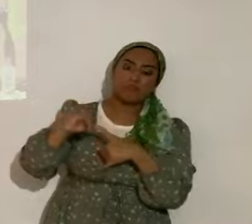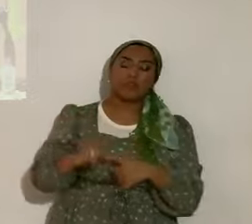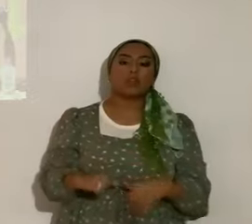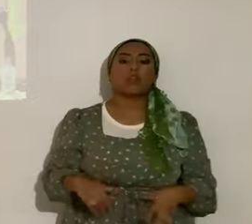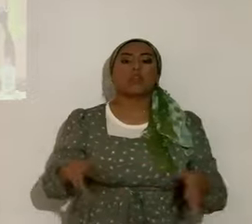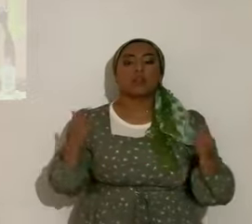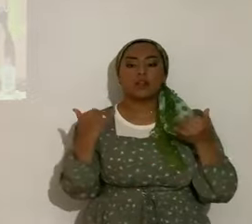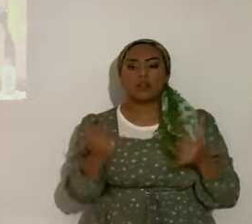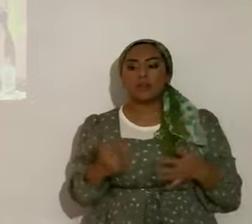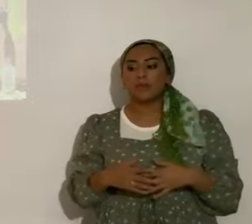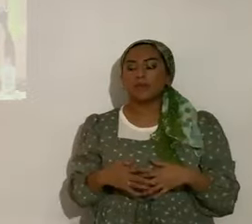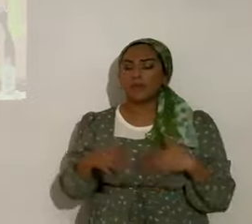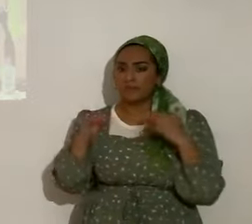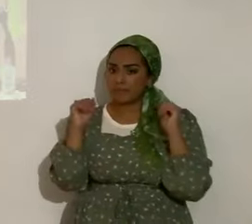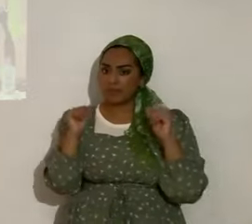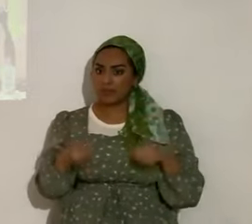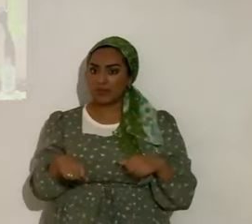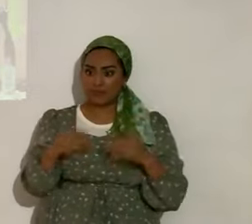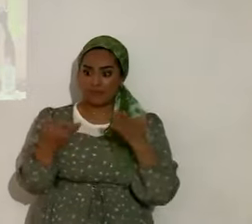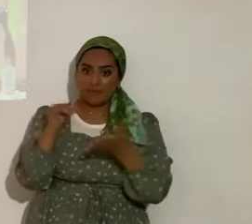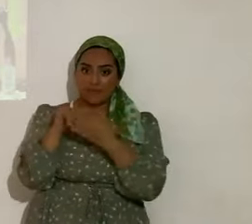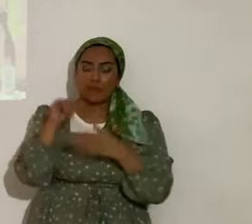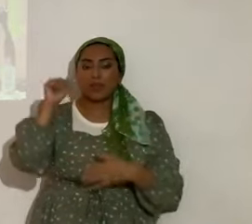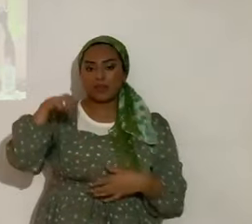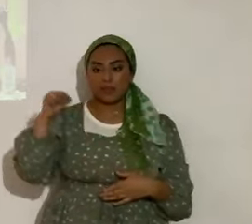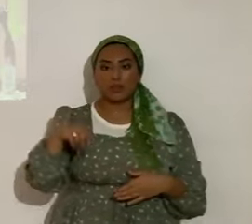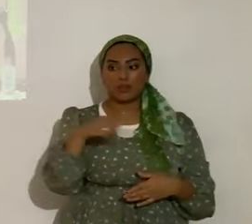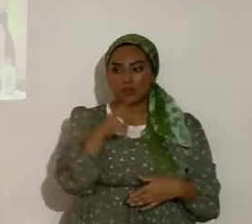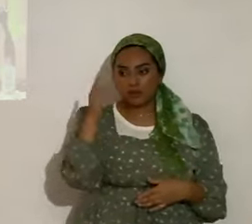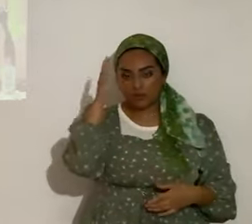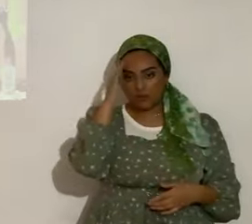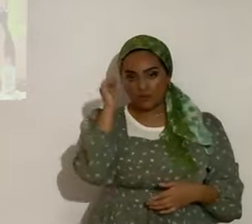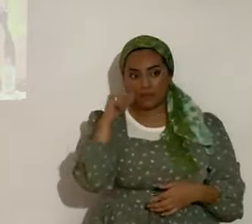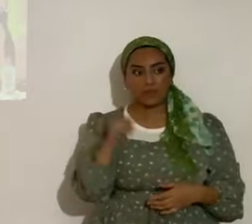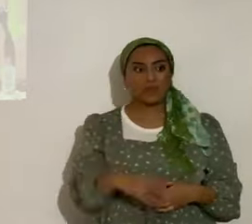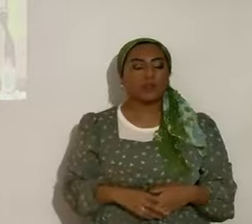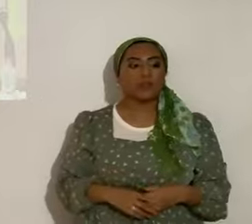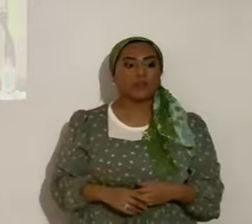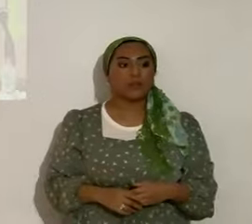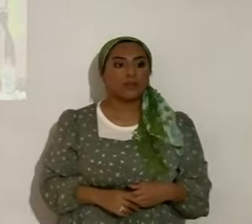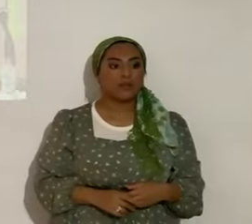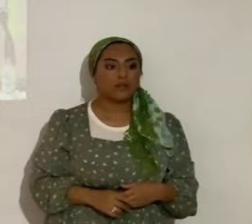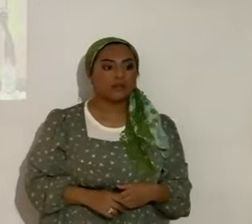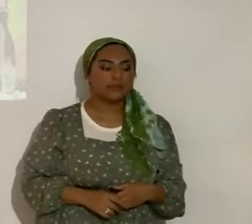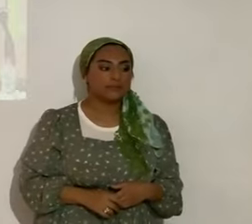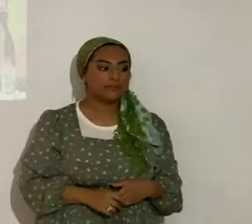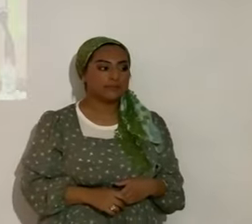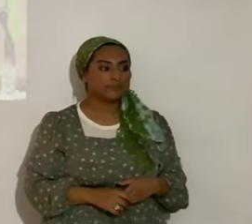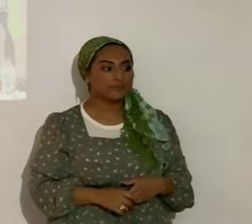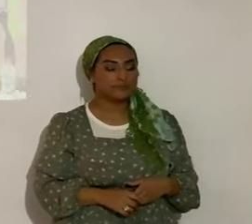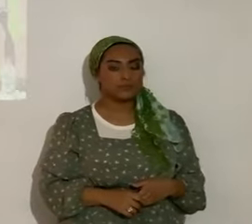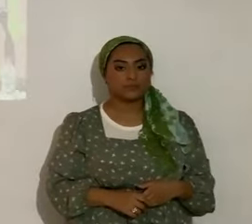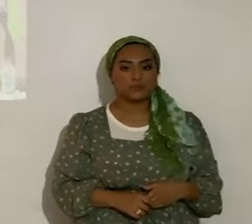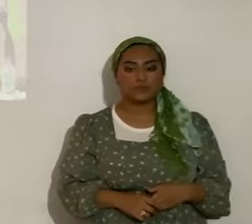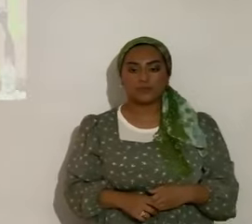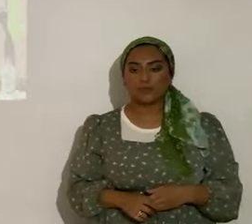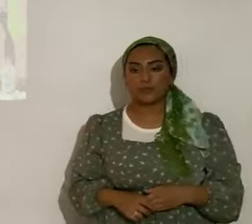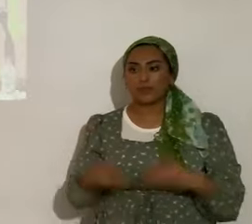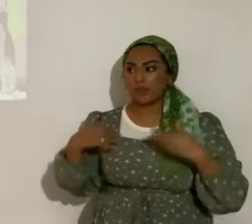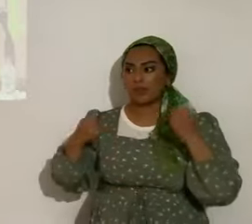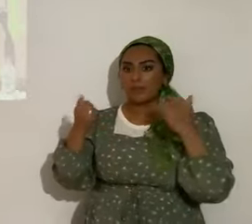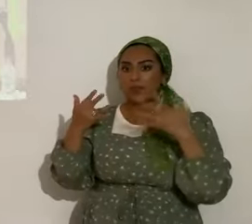Ahora, ¿es posible que haya sido eso? Claro que sí, si lo sabían. Si, cuando mandan los espías, pero directamente en otros caminos había